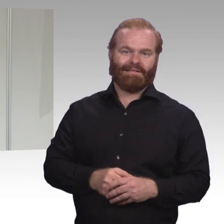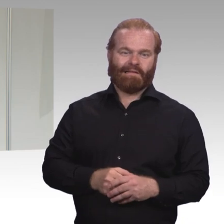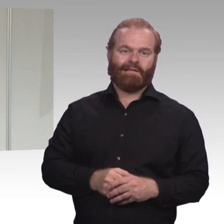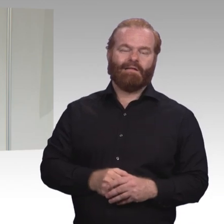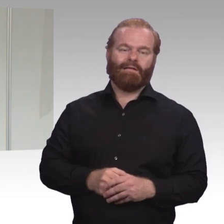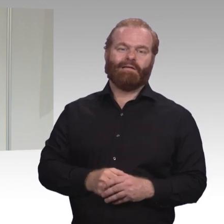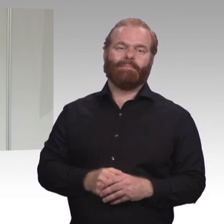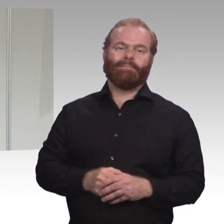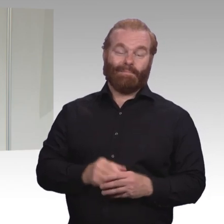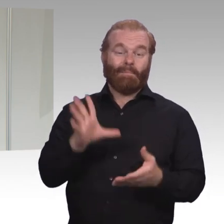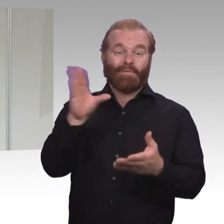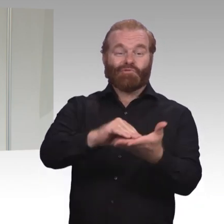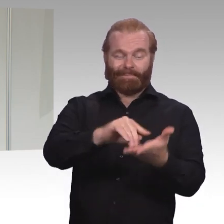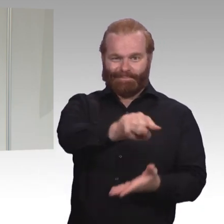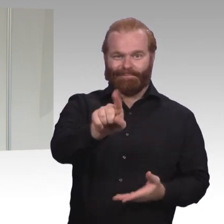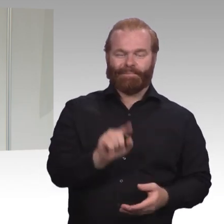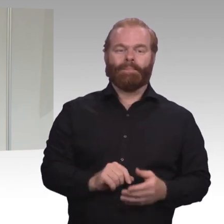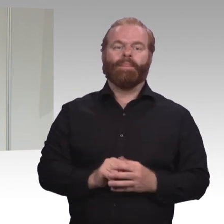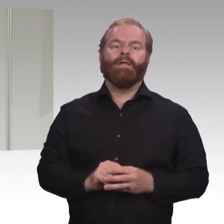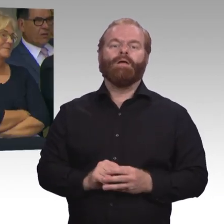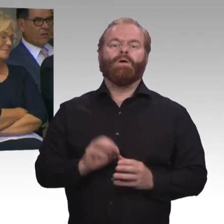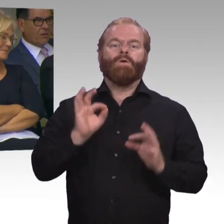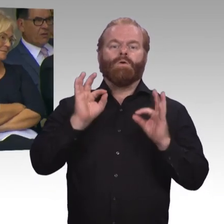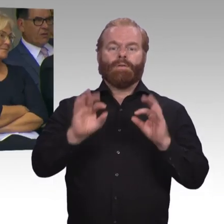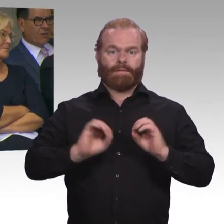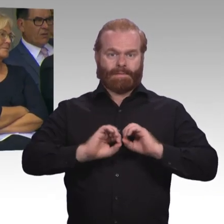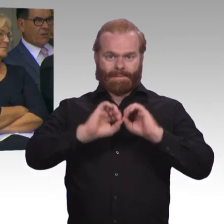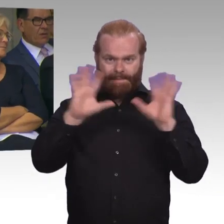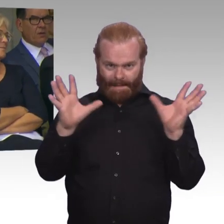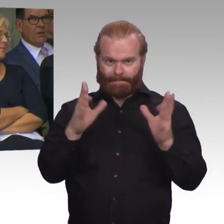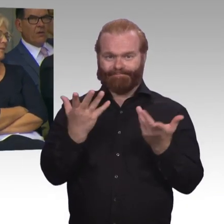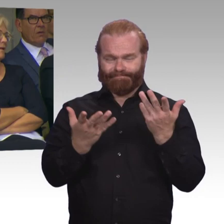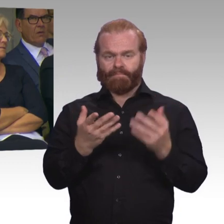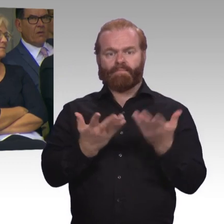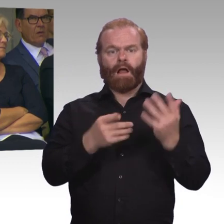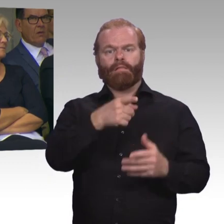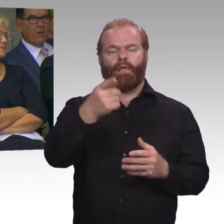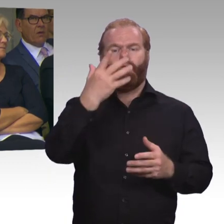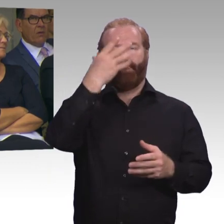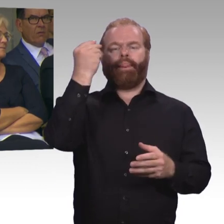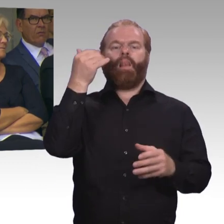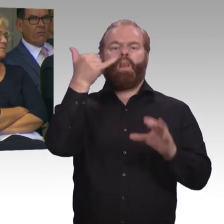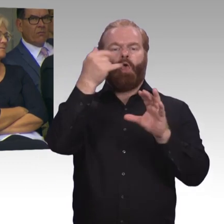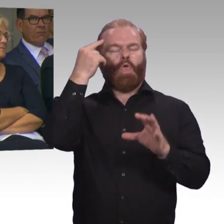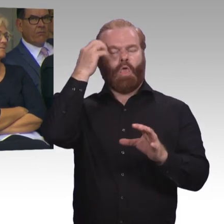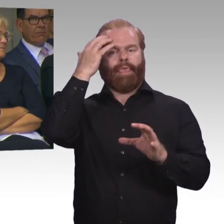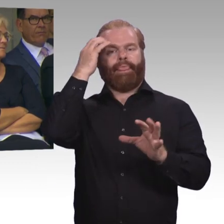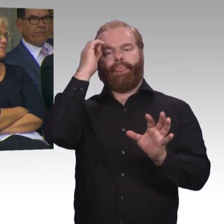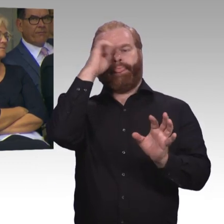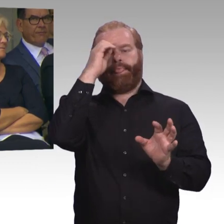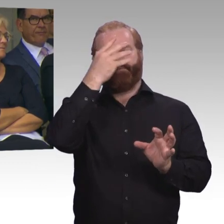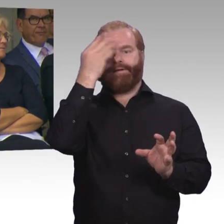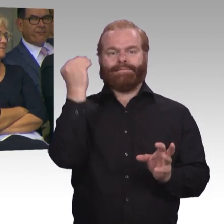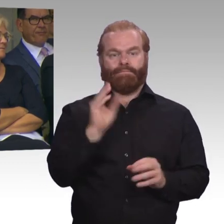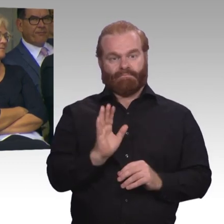Sie haben Anspruch auf die ersten 100 Tage, aber Sie wissen wie ich, dass Sie im Grunde genommen diese 100 Tage, dass wir